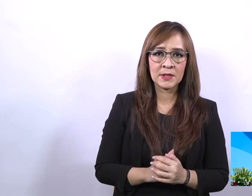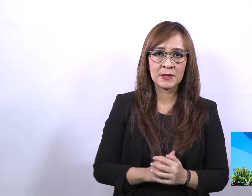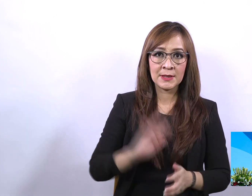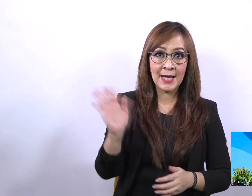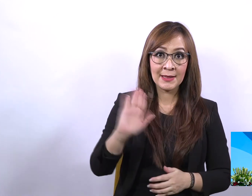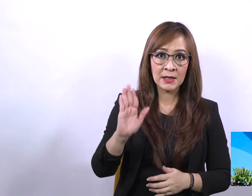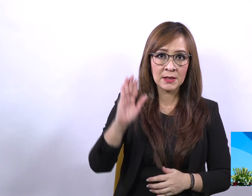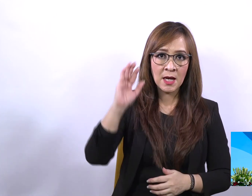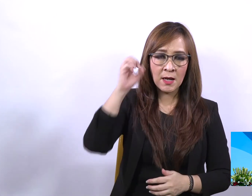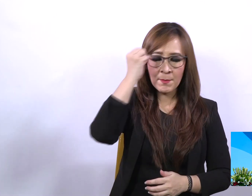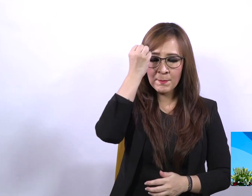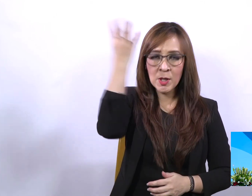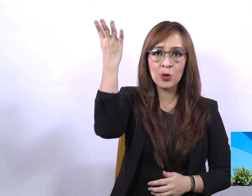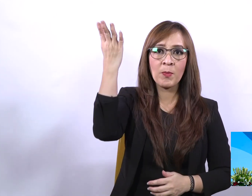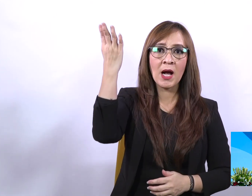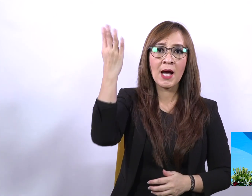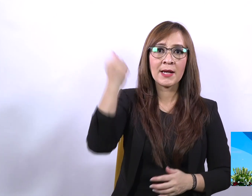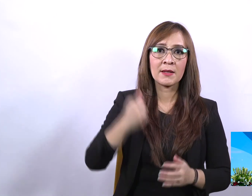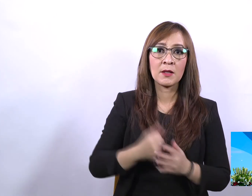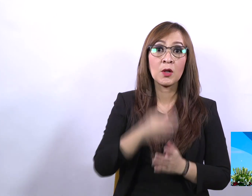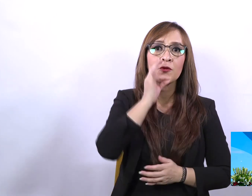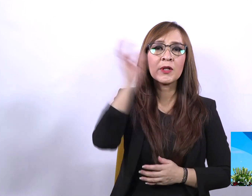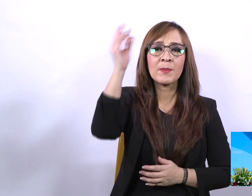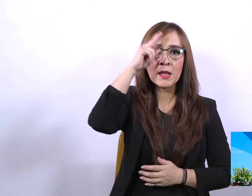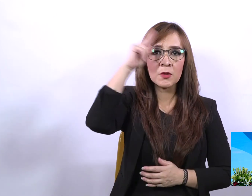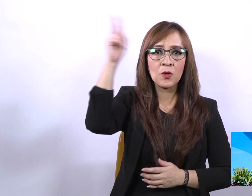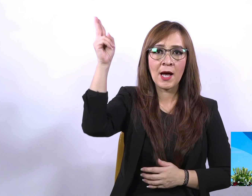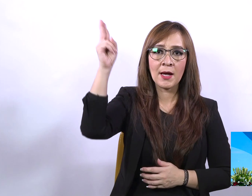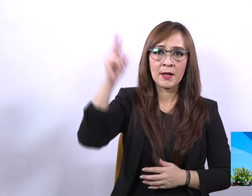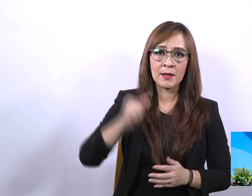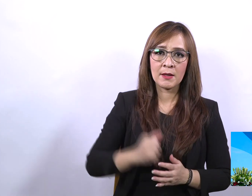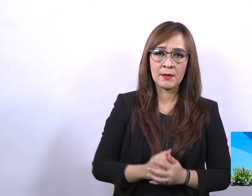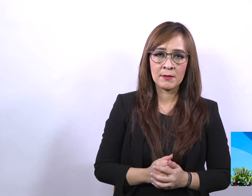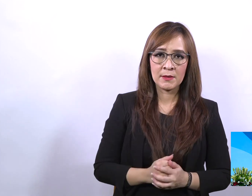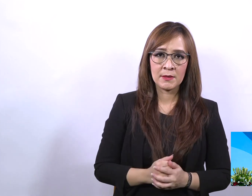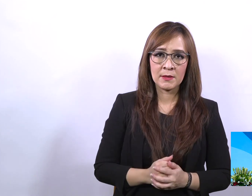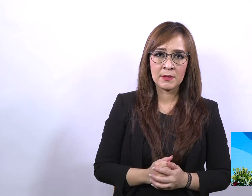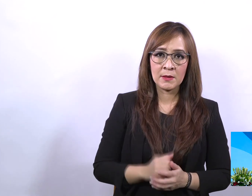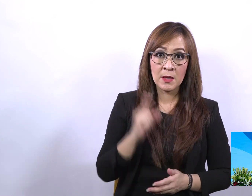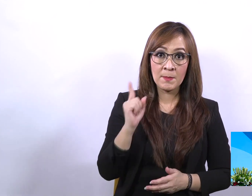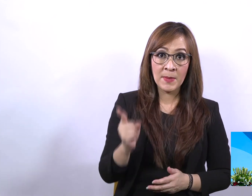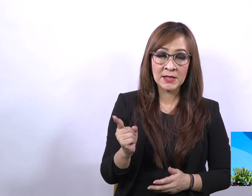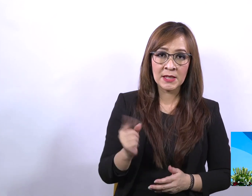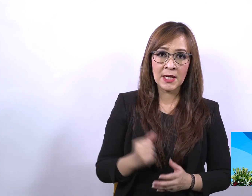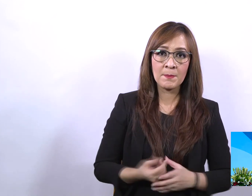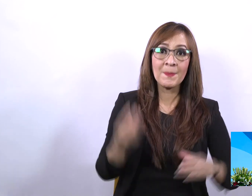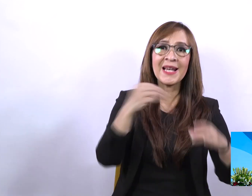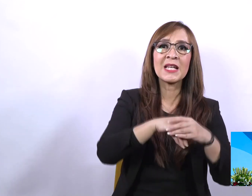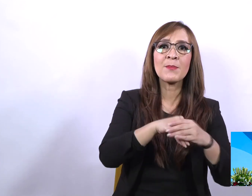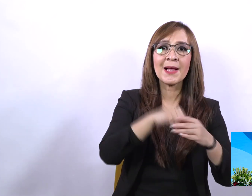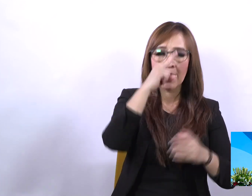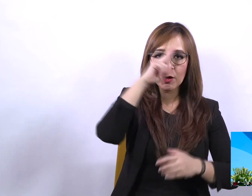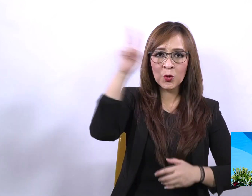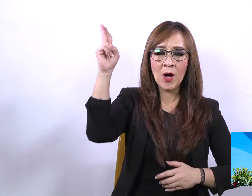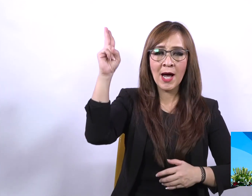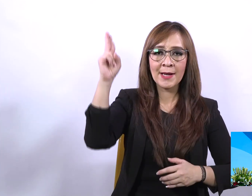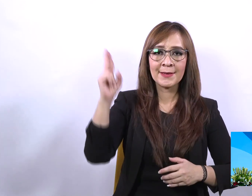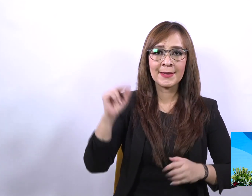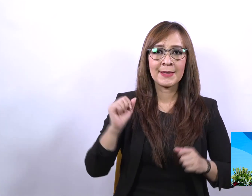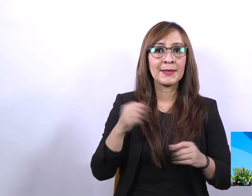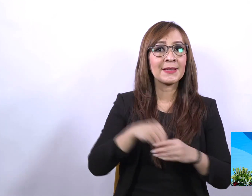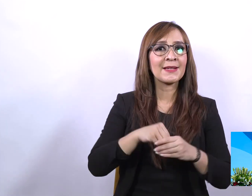melupakan Taurat Tuhan pastikan kita memperkatakan Taurat yang kita katakan bukan apa yang kita rasa